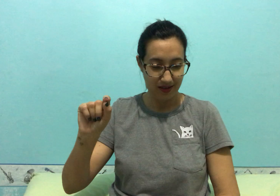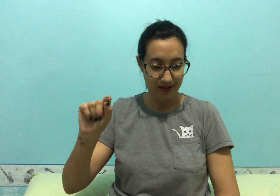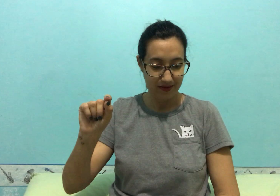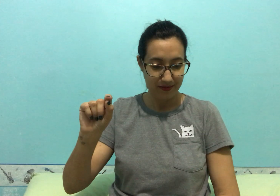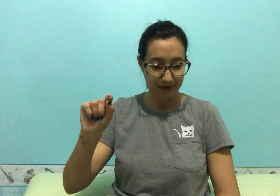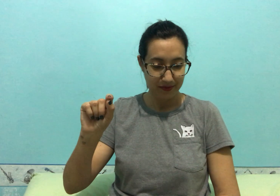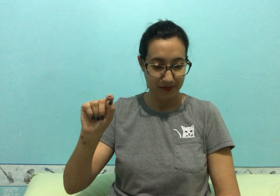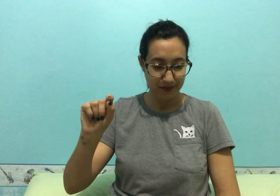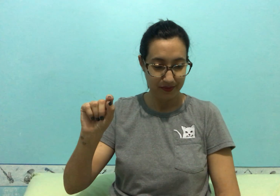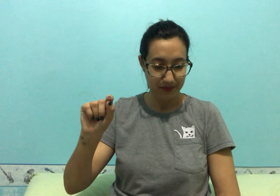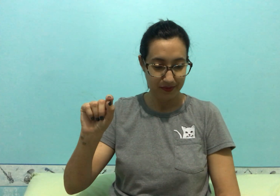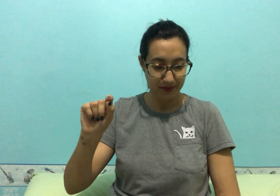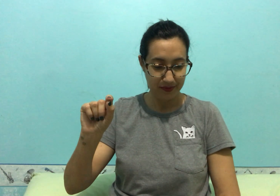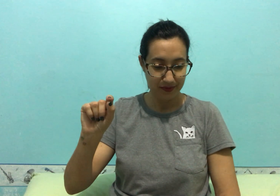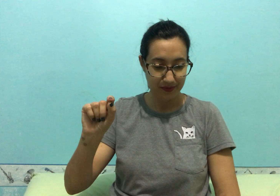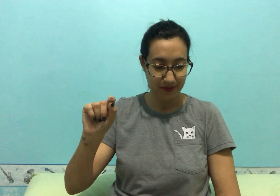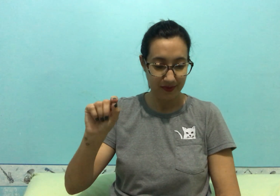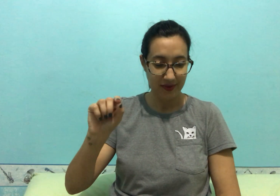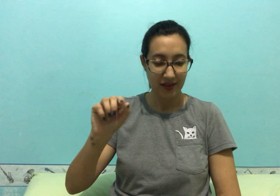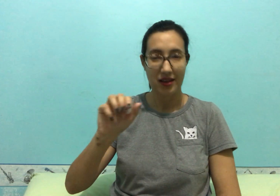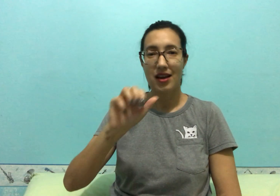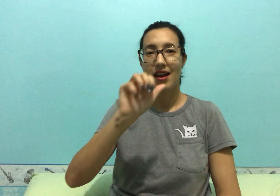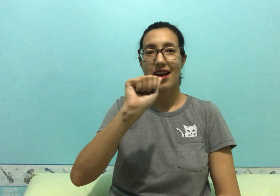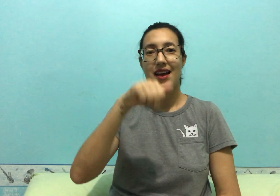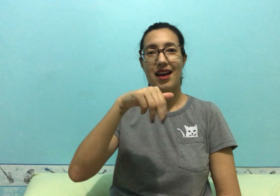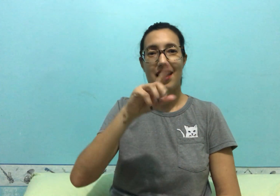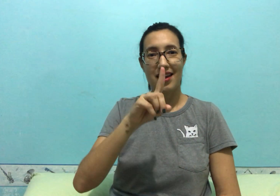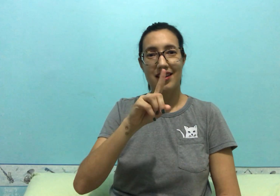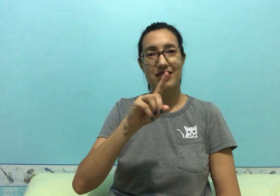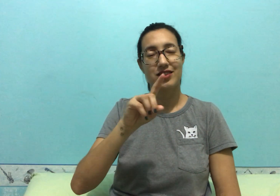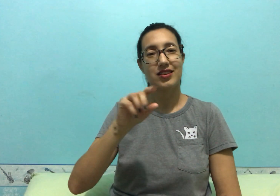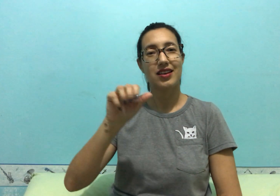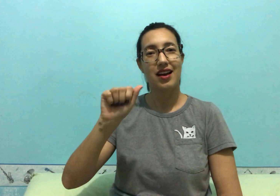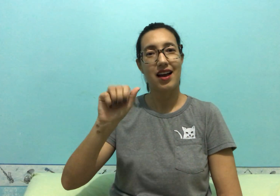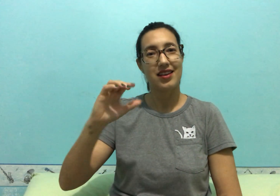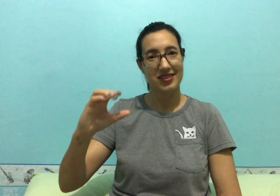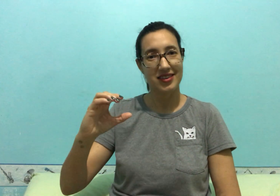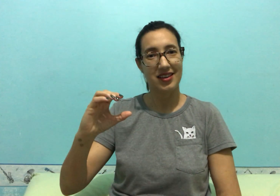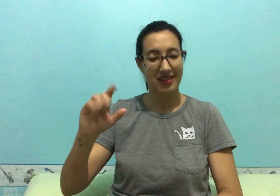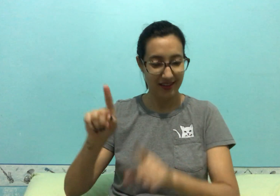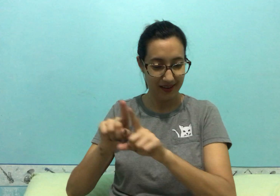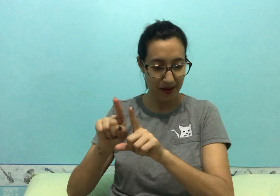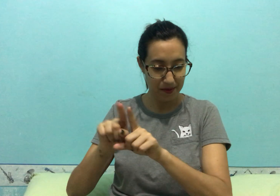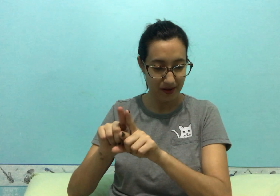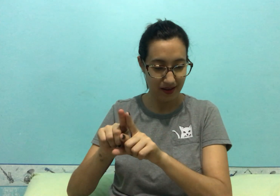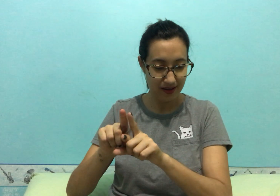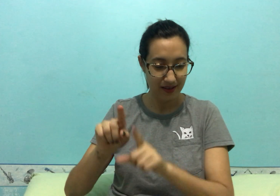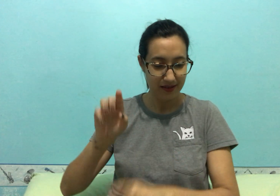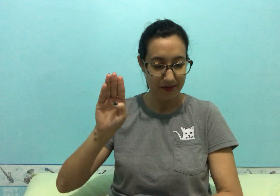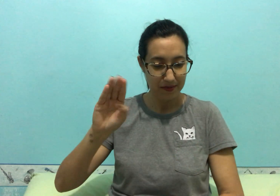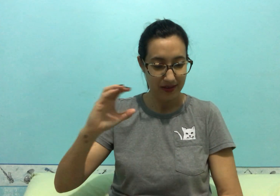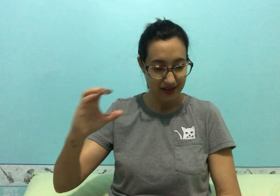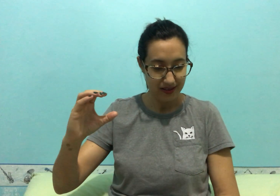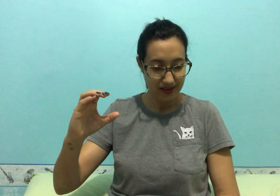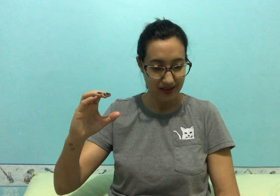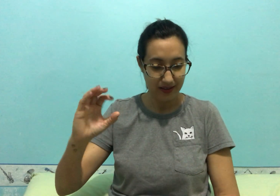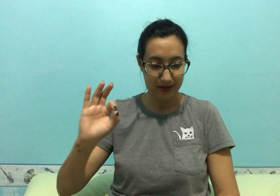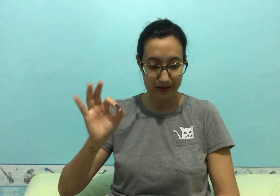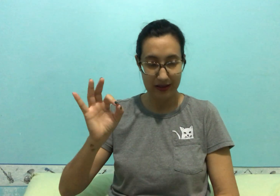Aqui nós temos o AND de A e C, o AND de B e não C, e o AND não A, B e C. Então isso aqui está mapeado aqui.